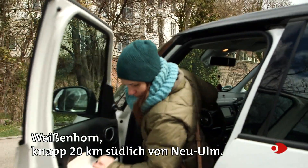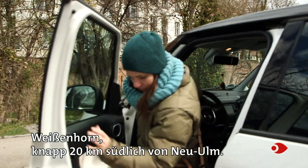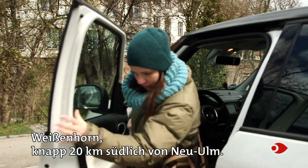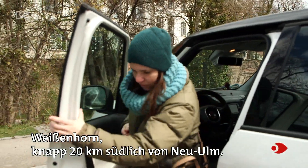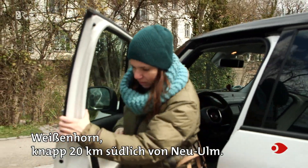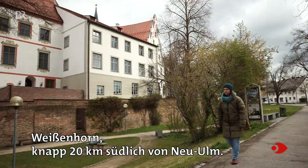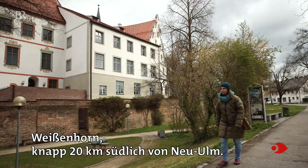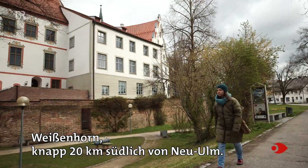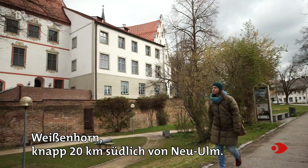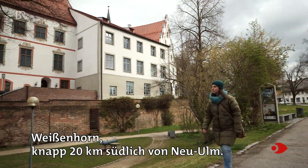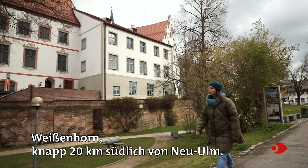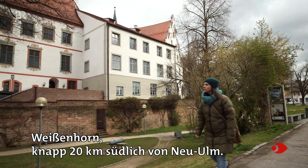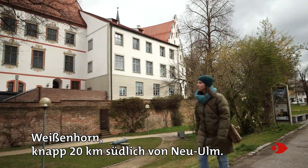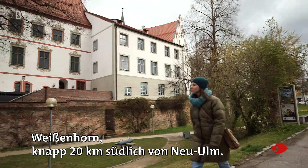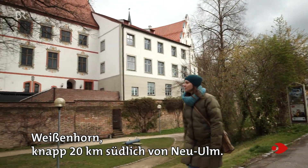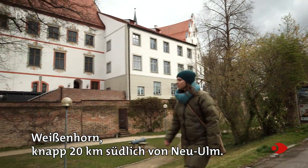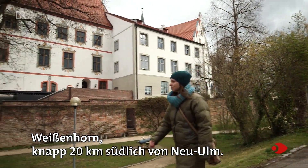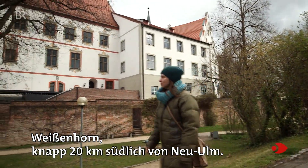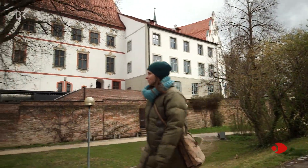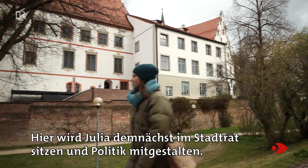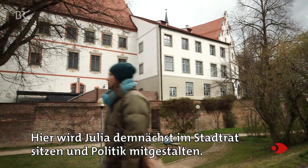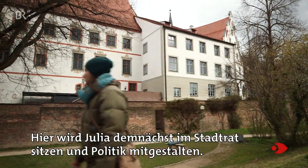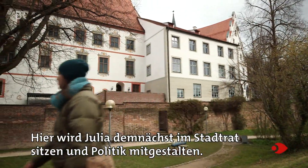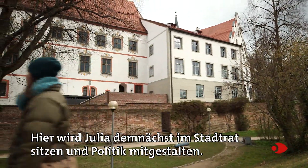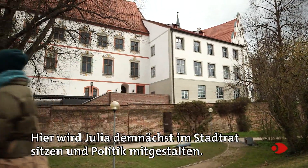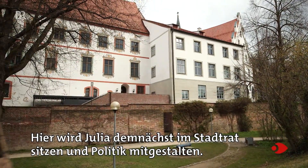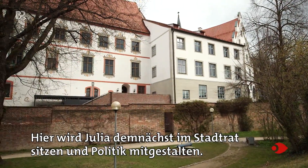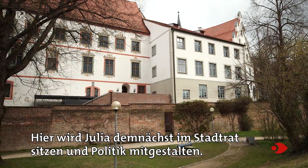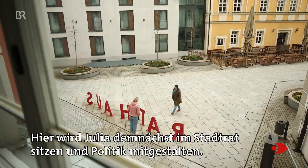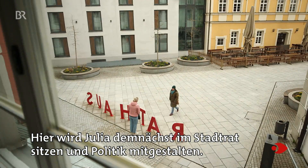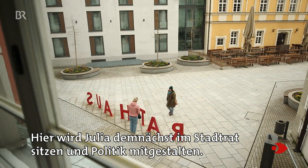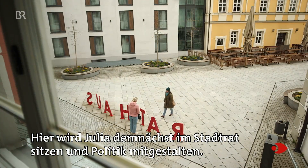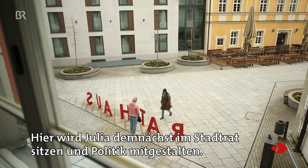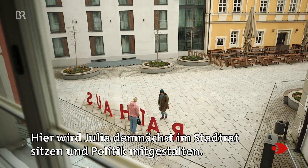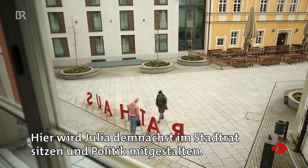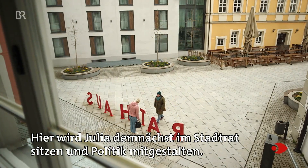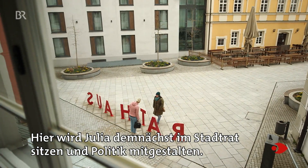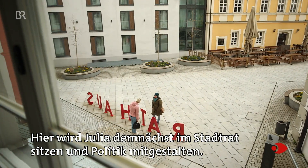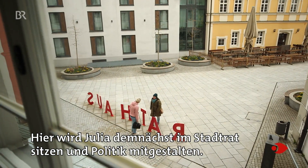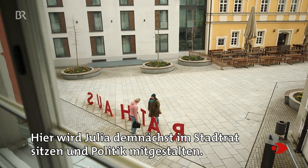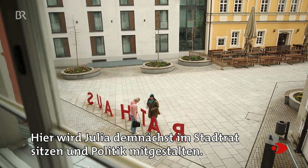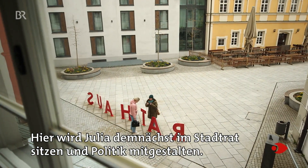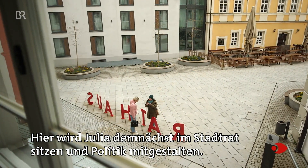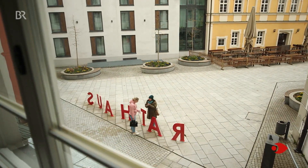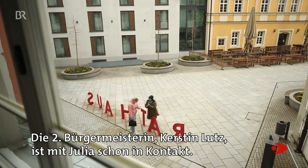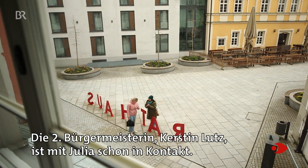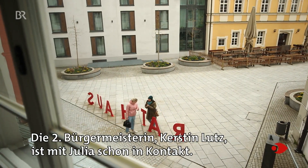Weißenhorn, knapp 20 Kilometer südlich von Neu-Ulm. Hier wird Julia demnächst im Stadtrat sitzen und Politik mitgestalten. Die